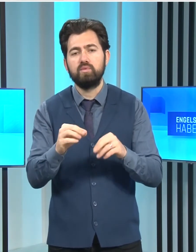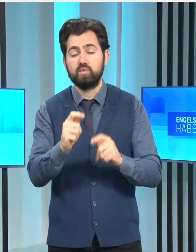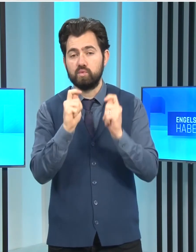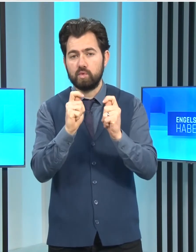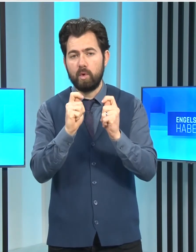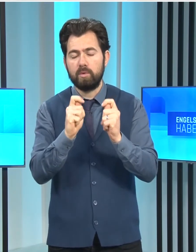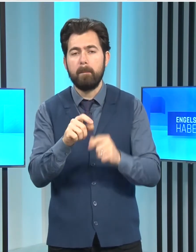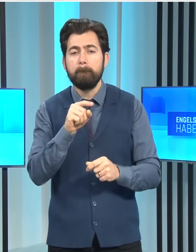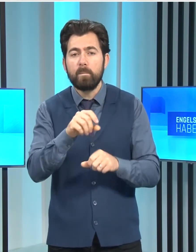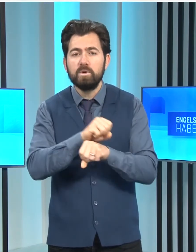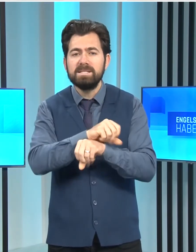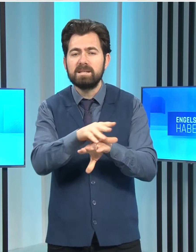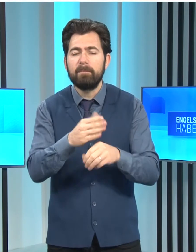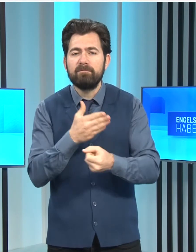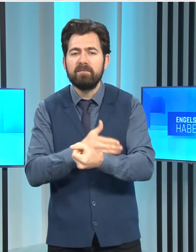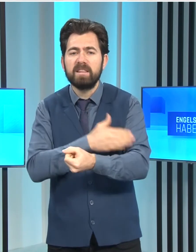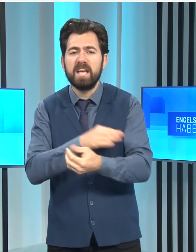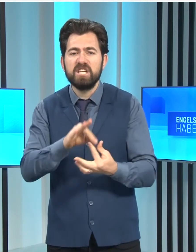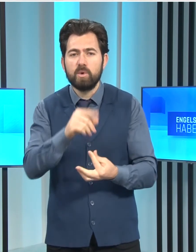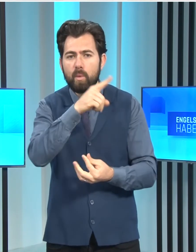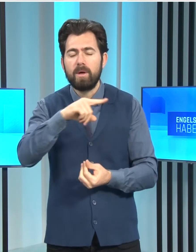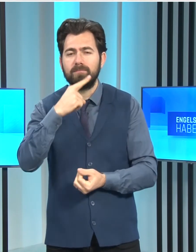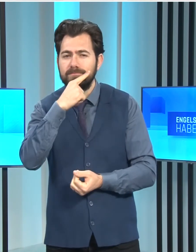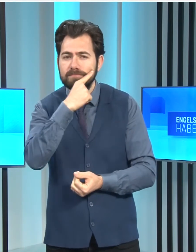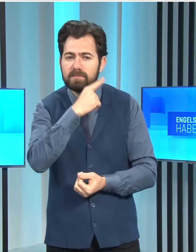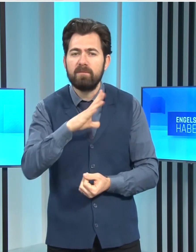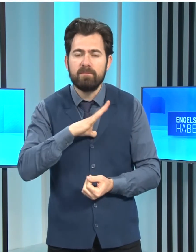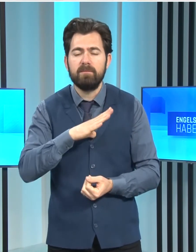Bu sistem vatandaşımızı mağdur ediyor dedi.